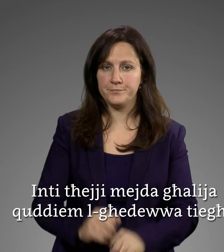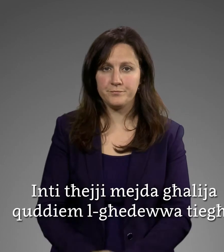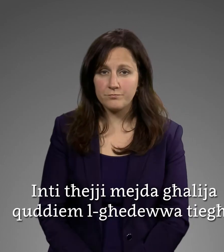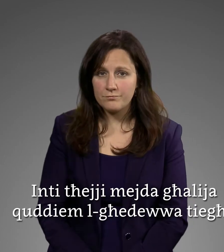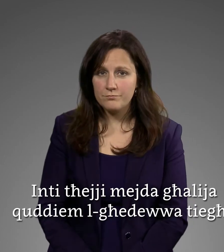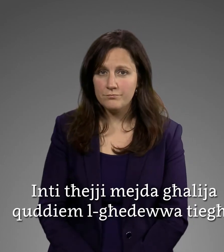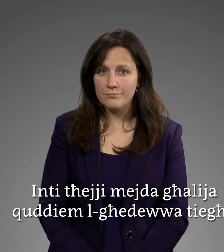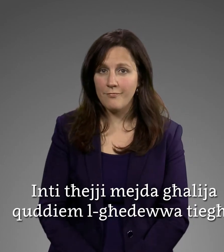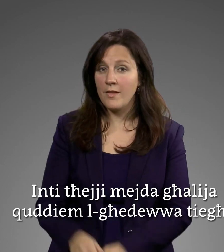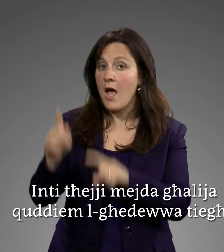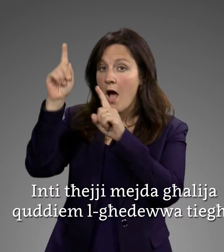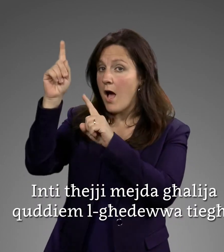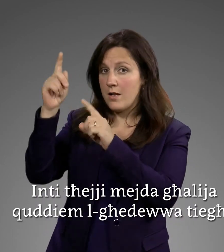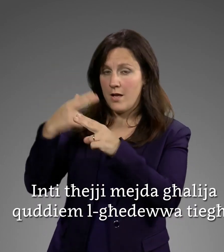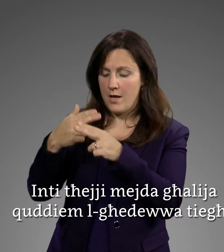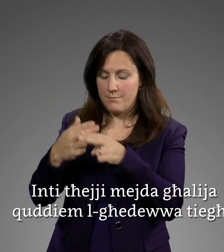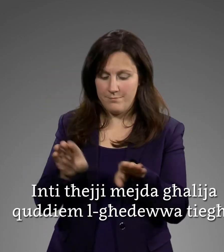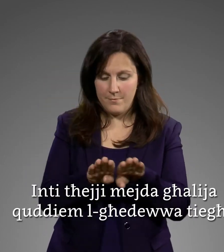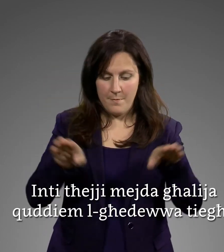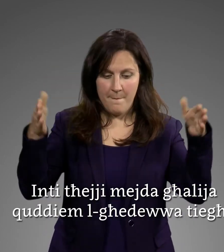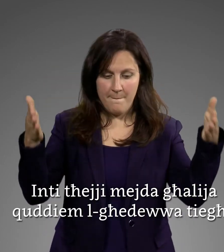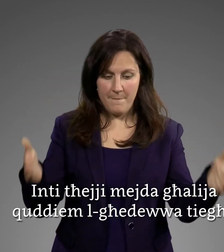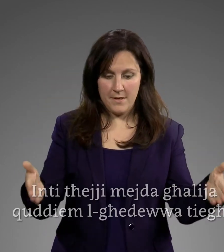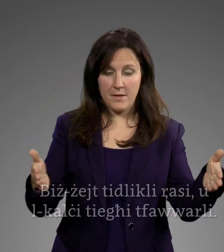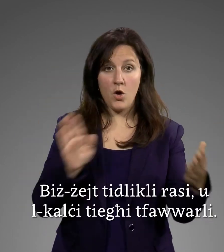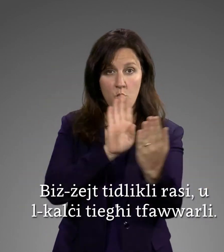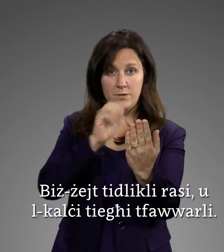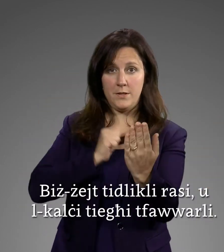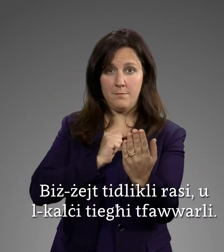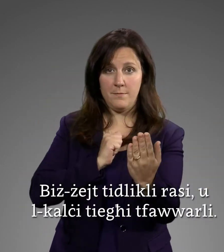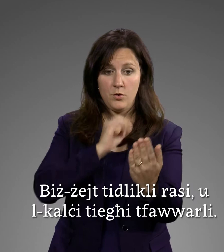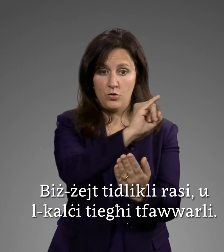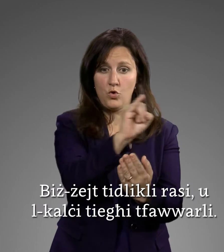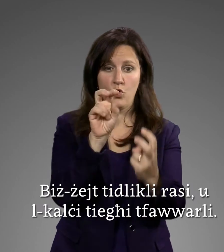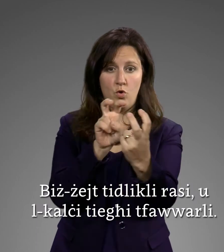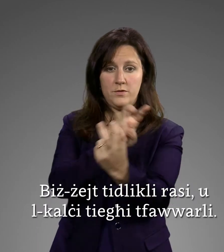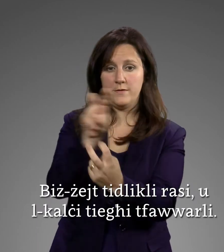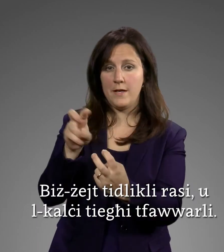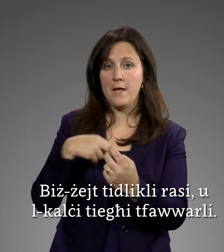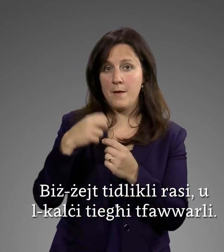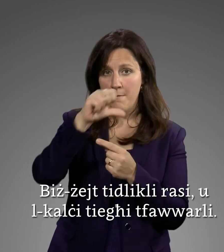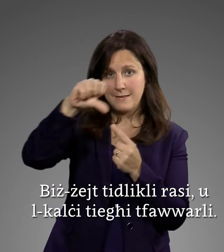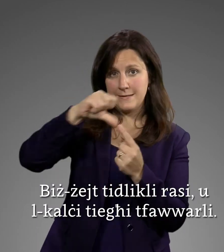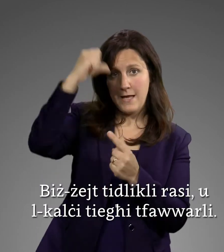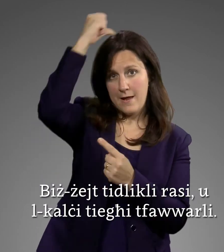Inti tħejji mejda għalija u d-dim l-edewwa tiegħi. Biż-żejt tidlik li rasi u l-kalċi